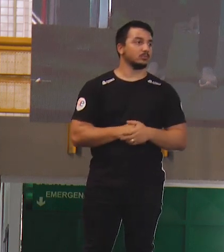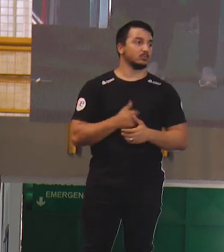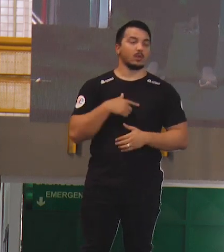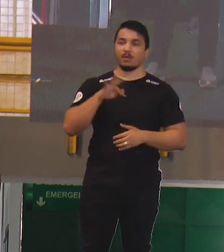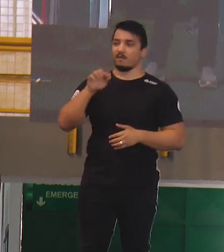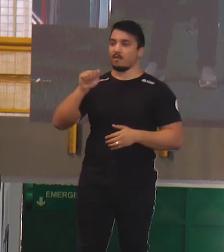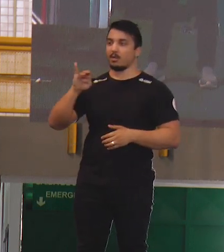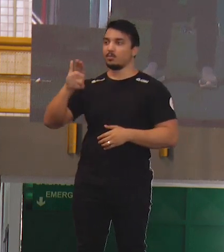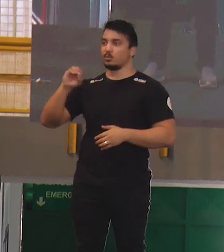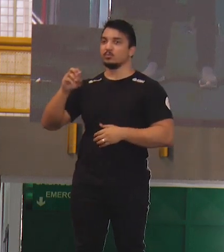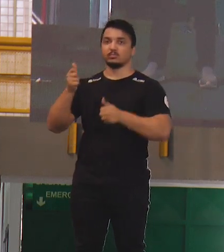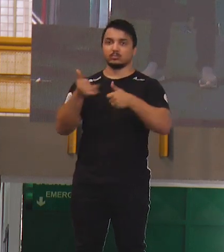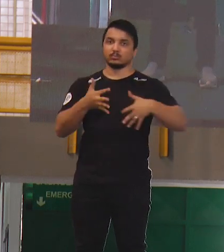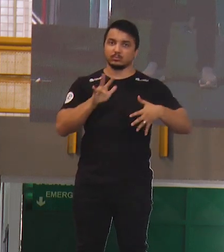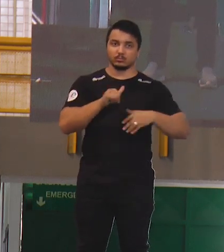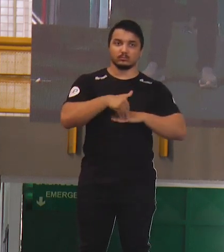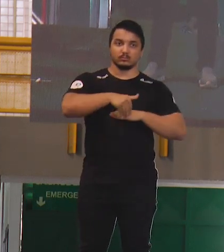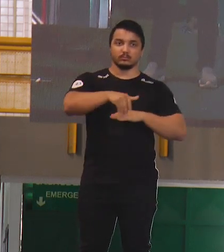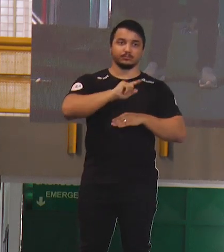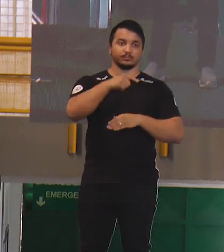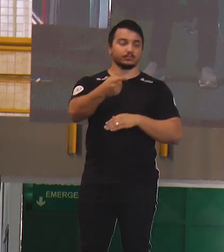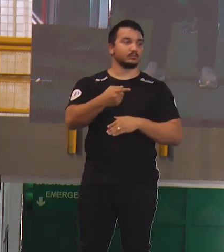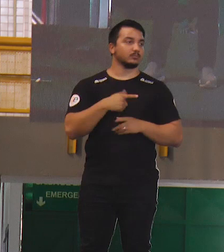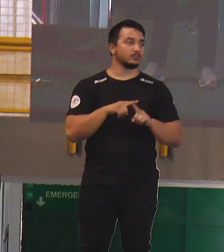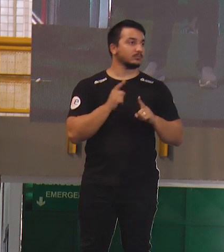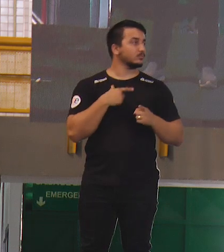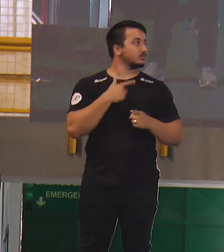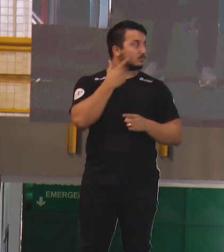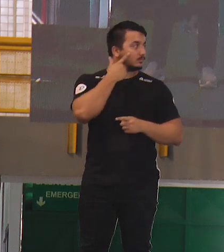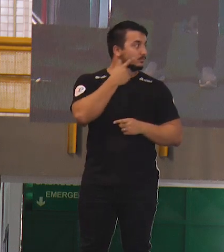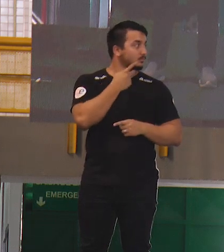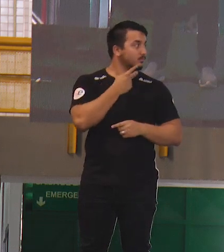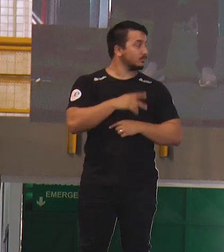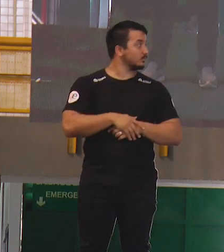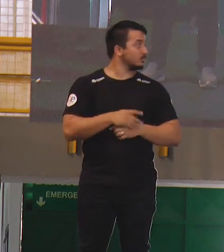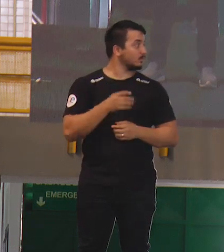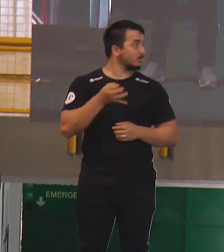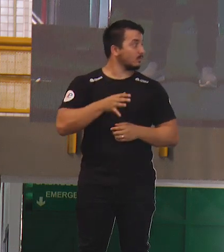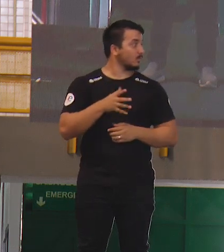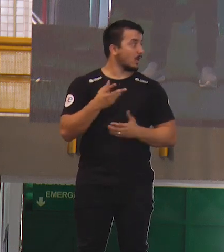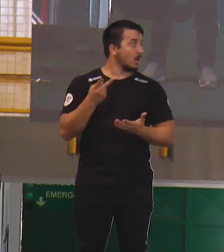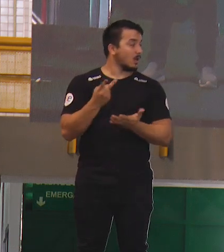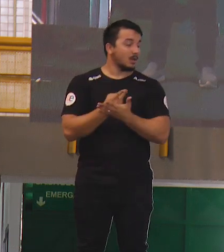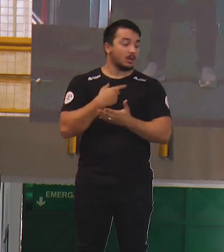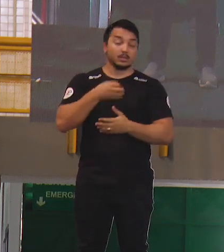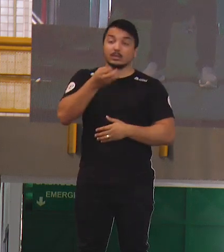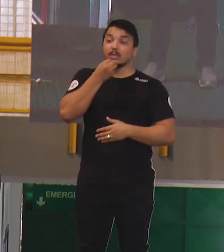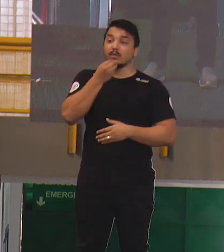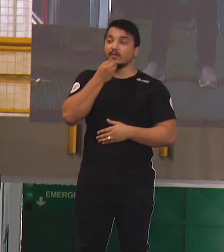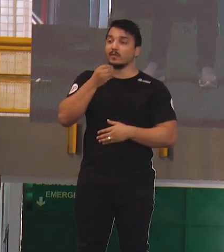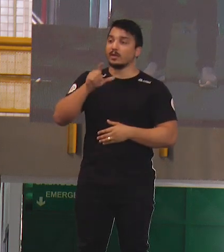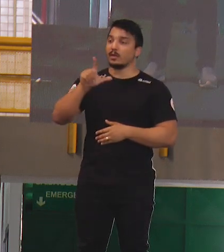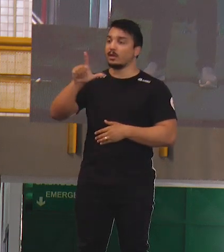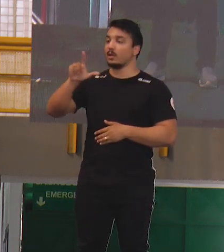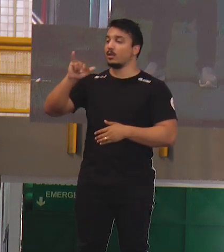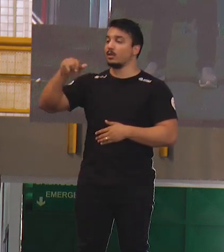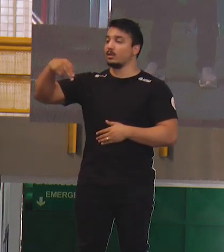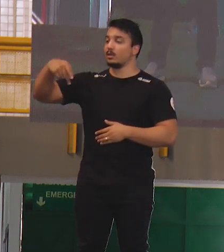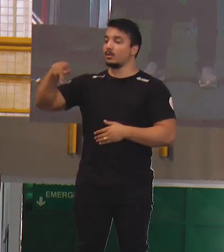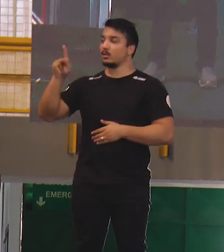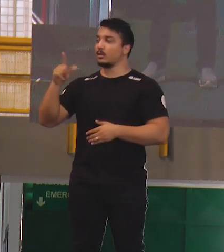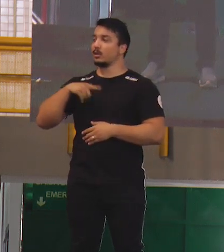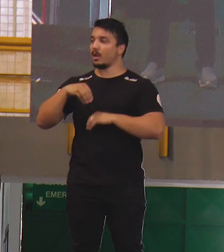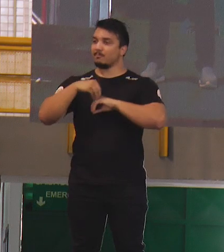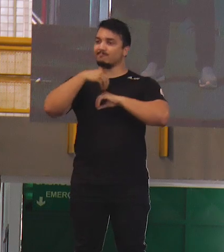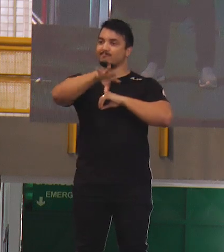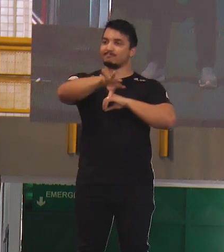pode explicar para vocês, tá? Viu? Mas eu cometi uma falha aqui, eu devia ter deixado um link no Google Drive, né, para passar